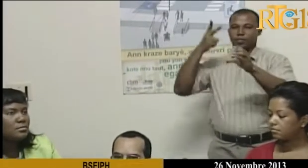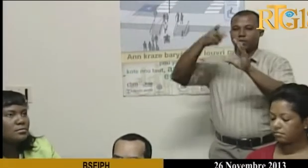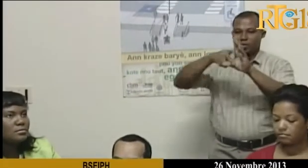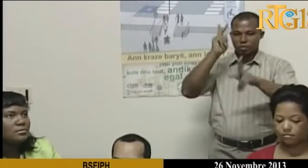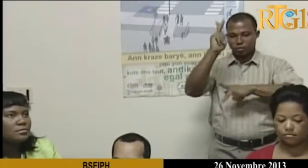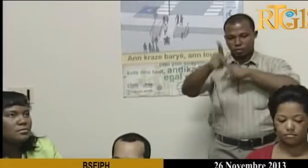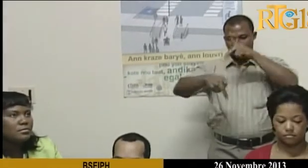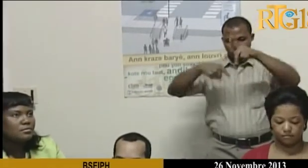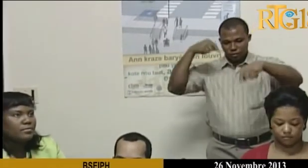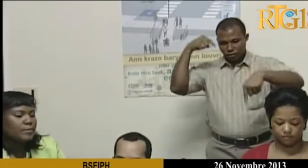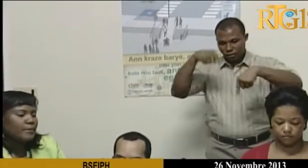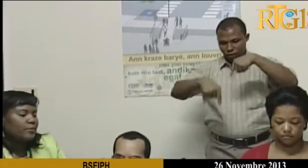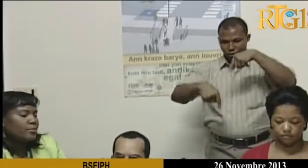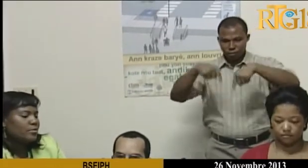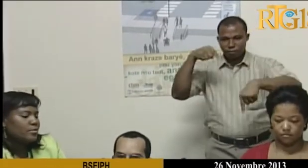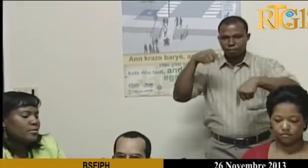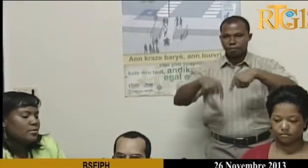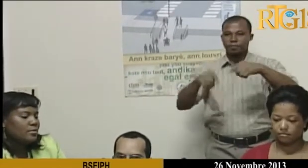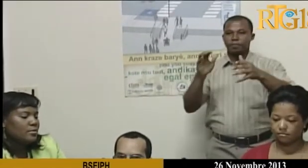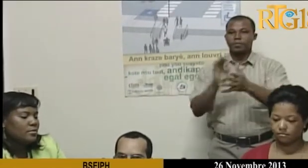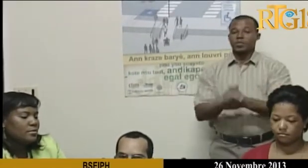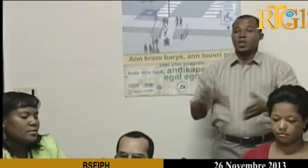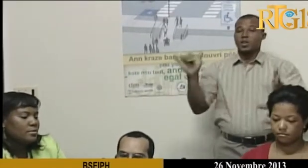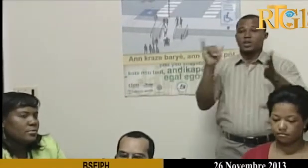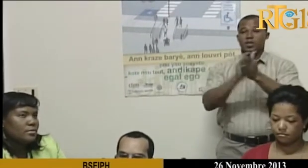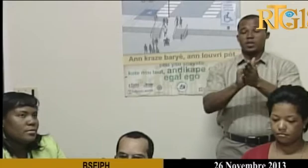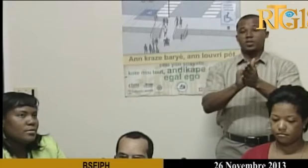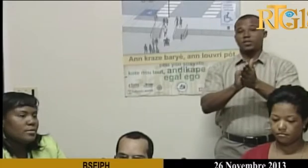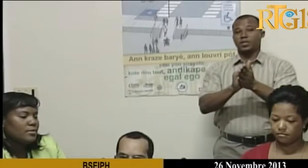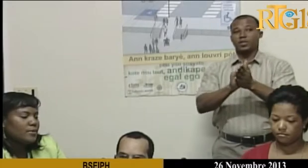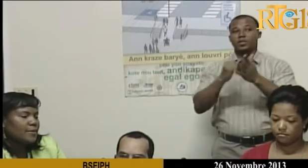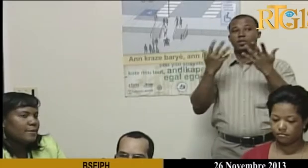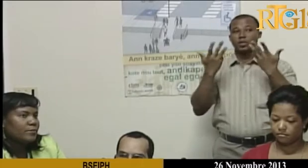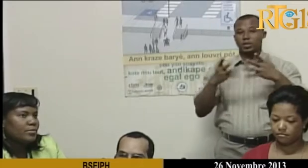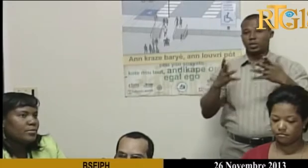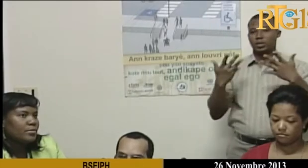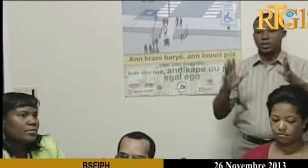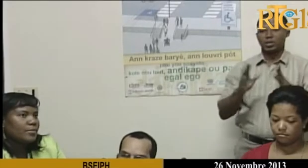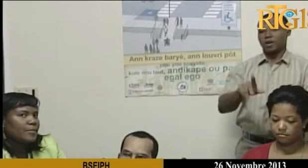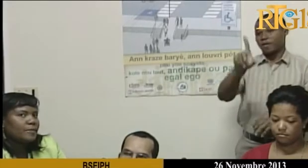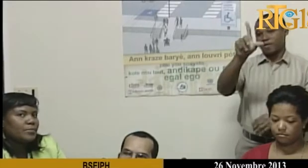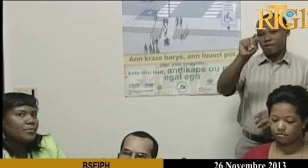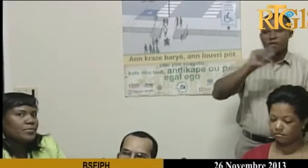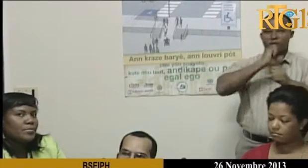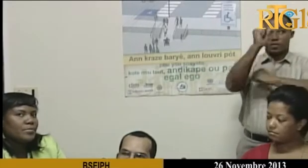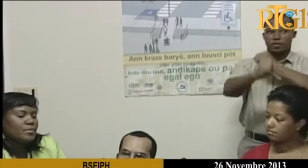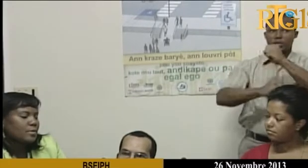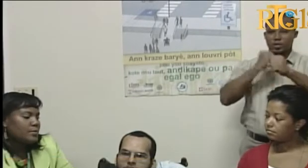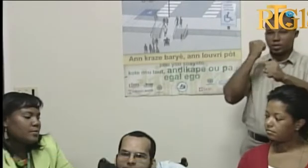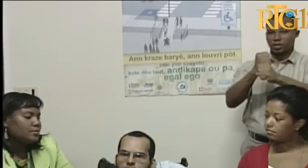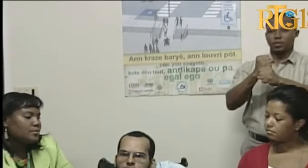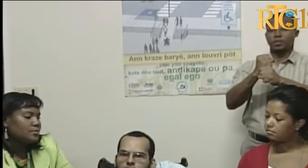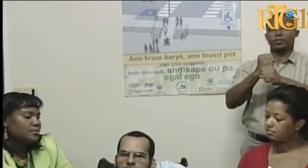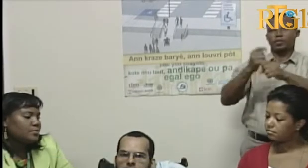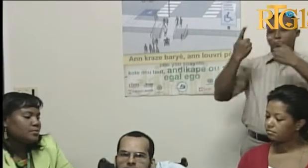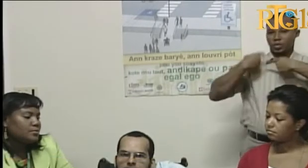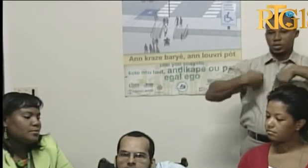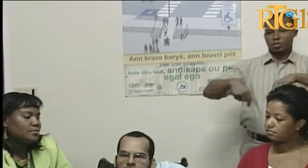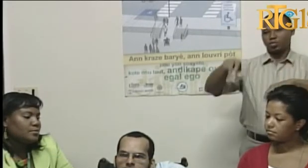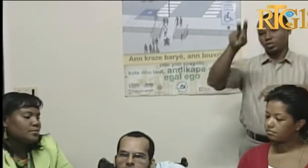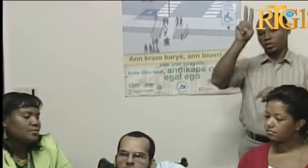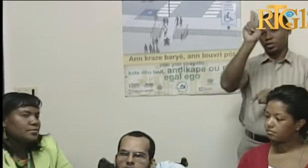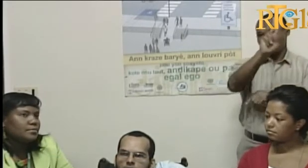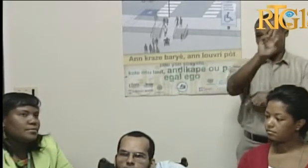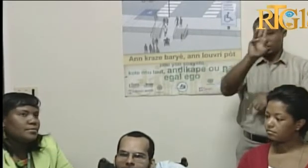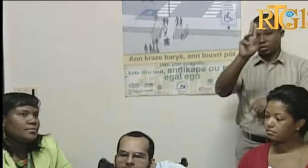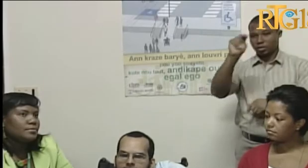des handicapés. Ça fait déjà plus passer 20 ans que les Nations Unies